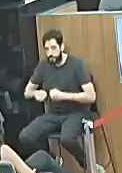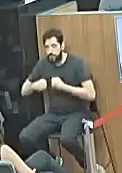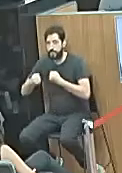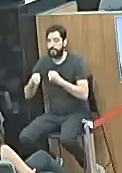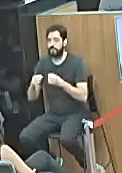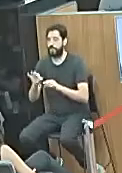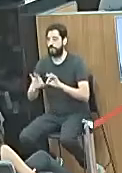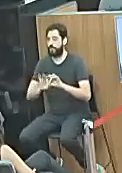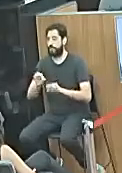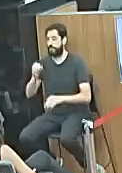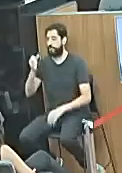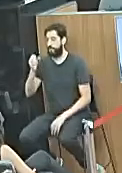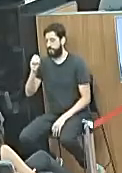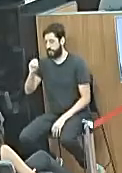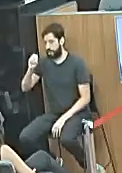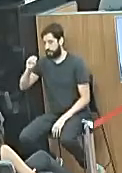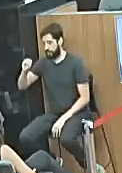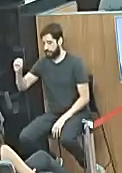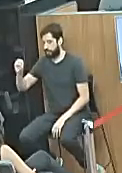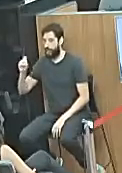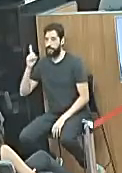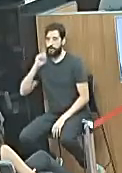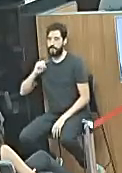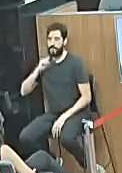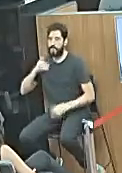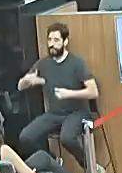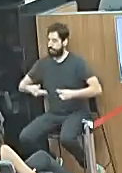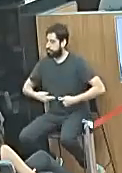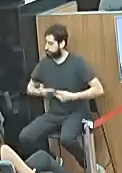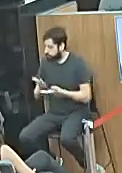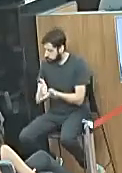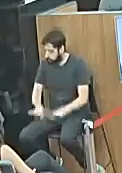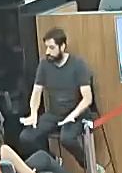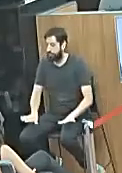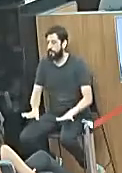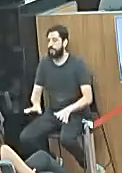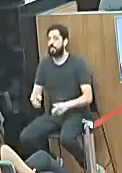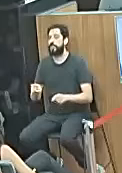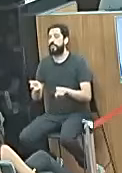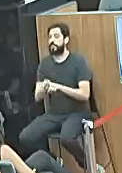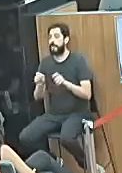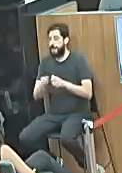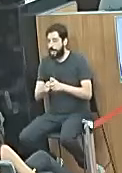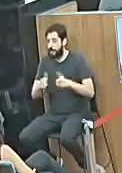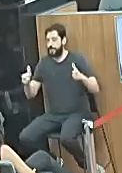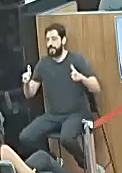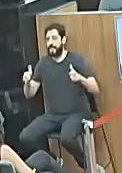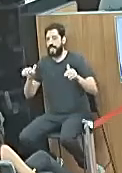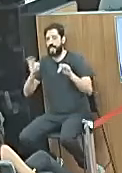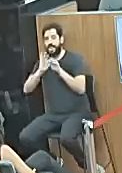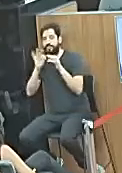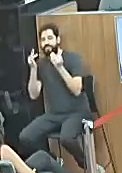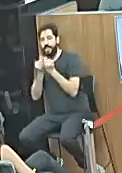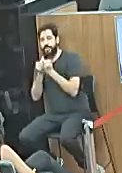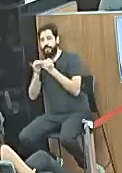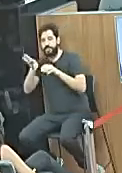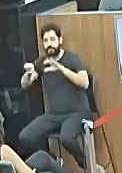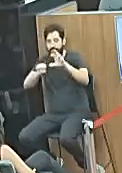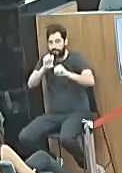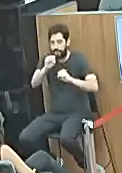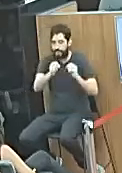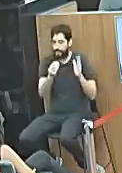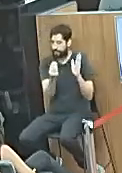88 minas sem fome com vistas a ampliar o cadastramento das famílias beneficiárias